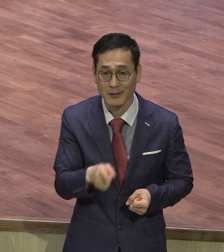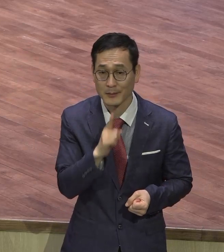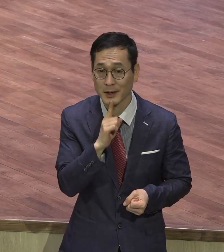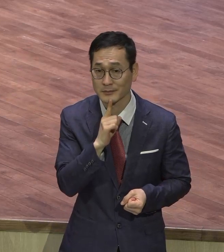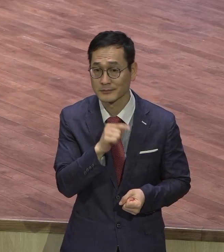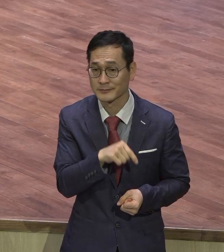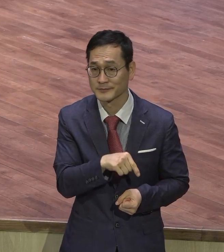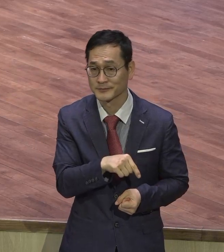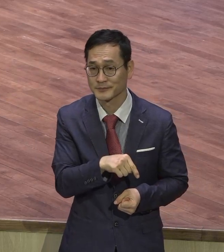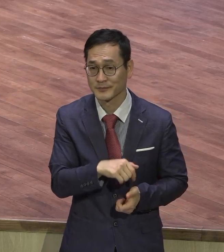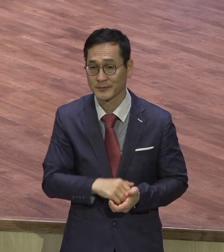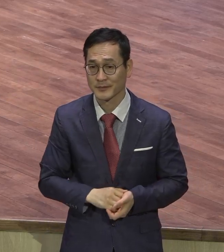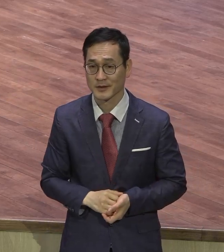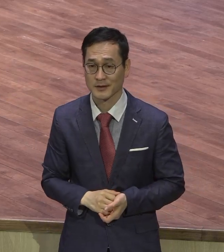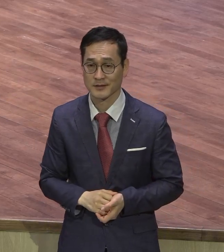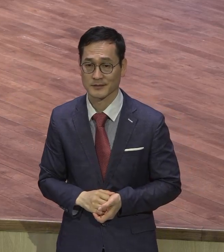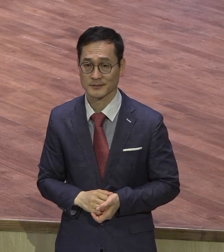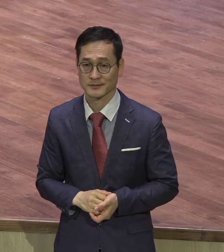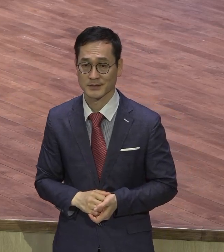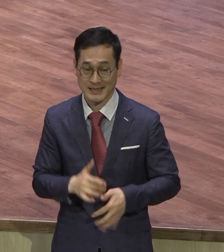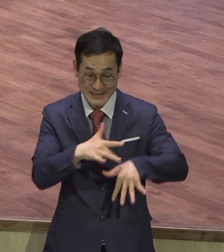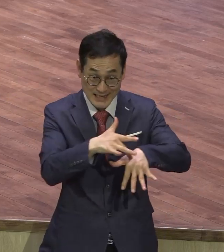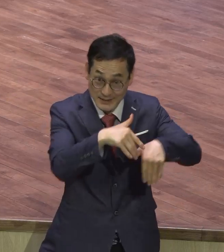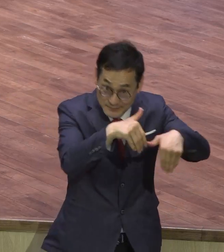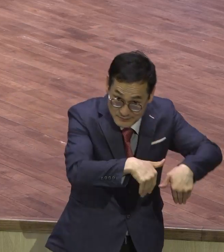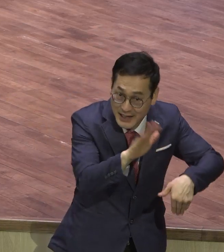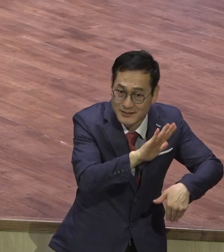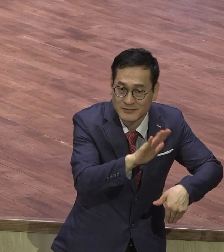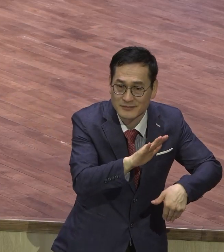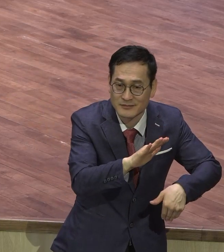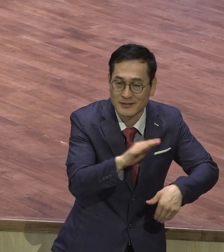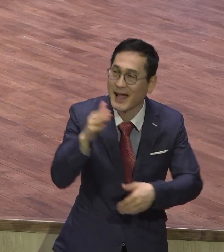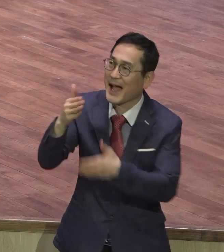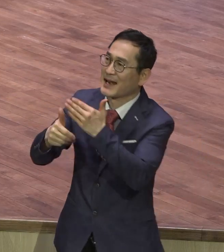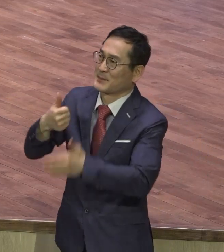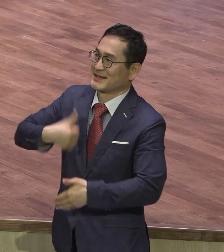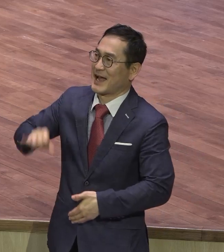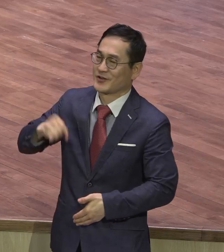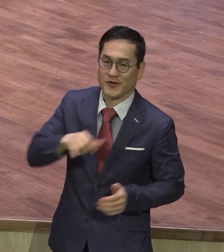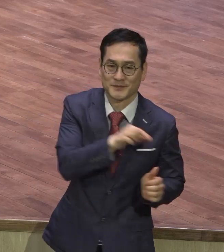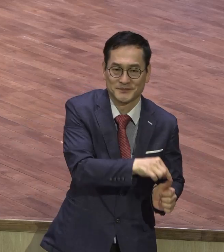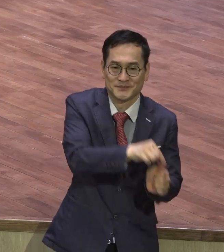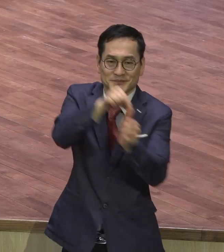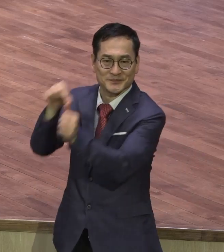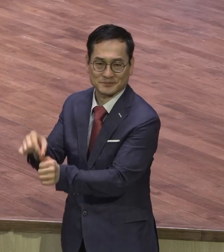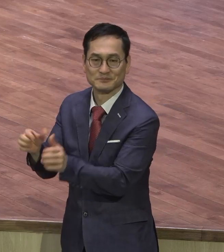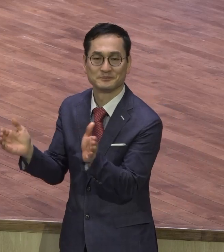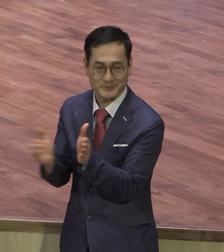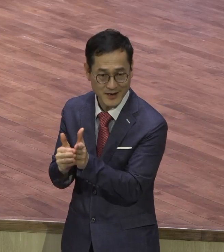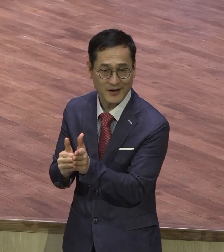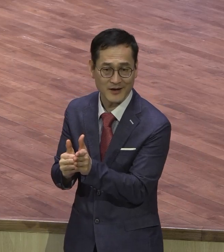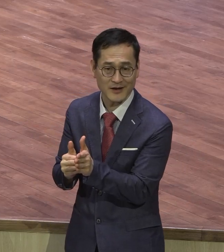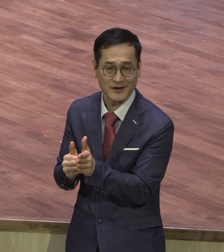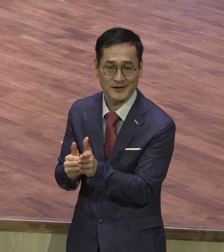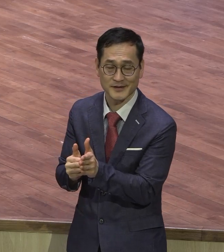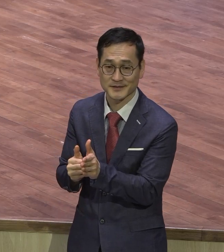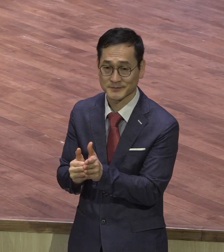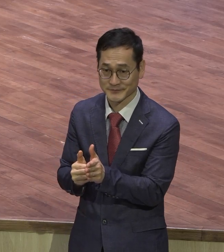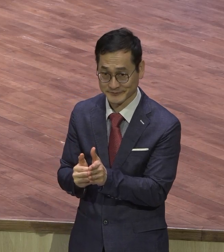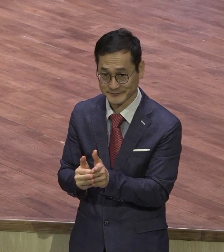아버지라고. 우리는 더 이상 이제 마귀 자식이 아니기 때문에, 저주받은 진노의 자녀가 아니기 때문에, 하나님